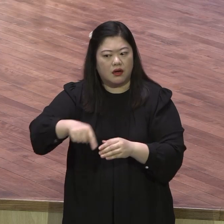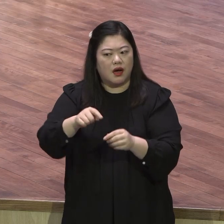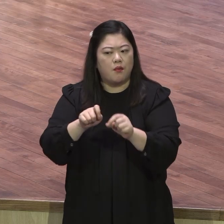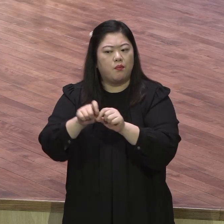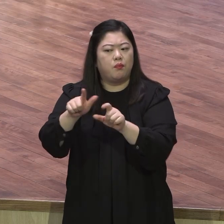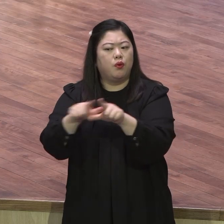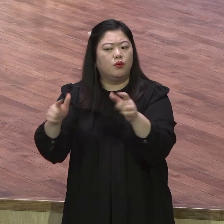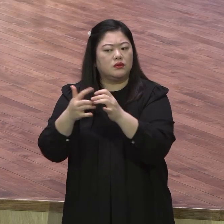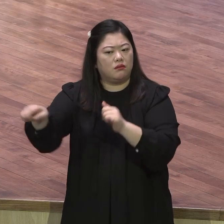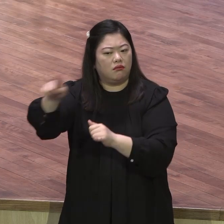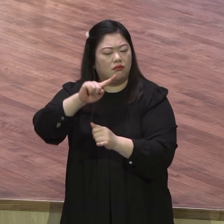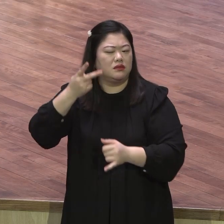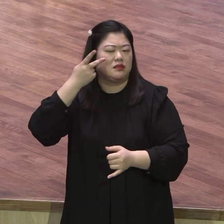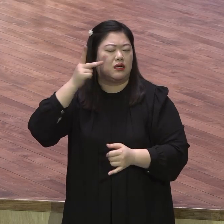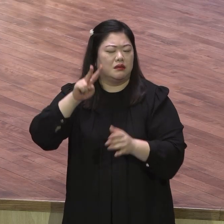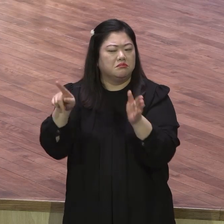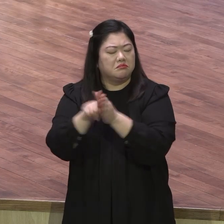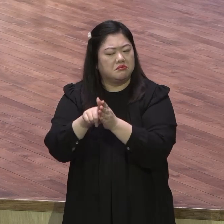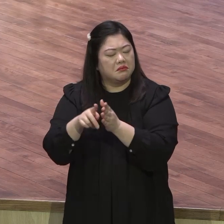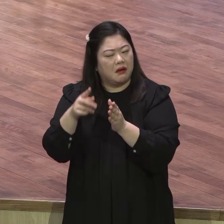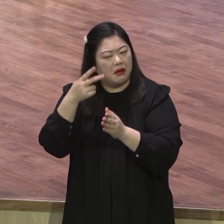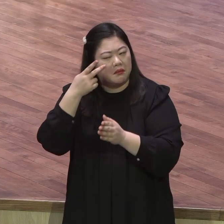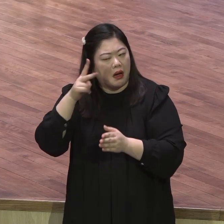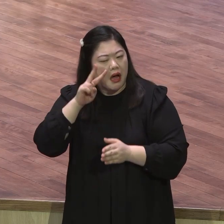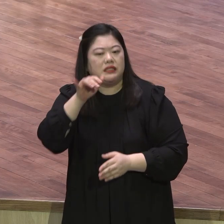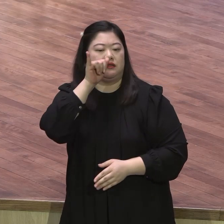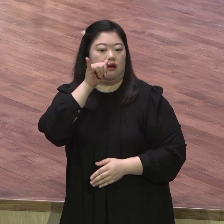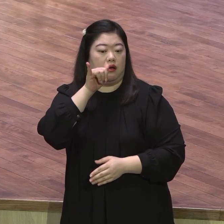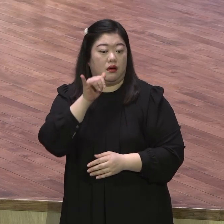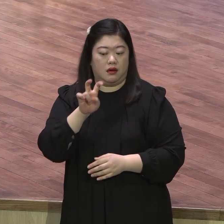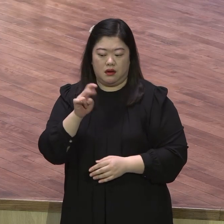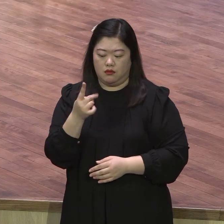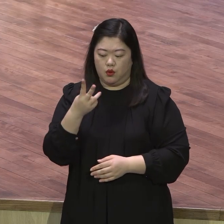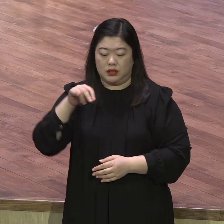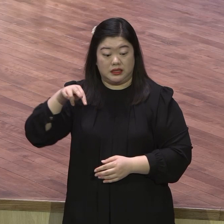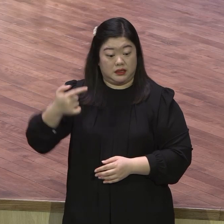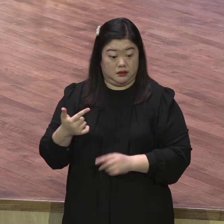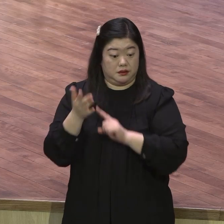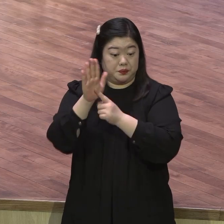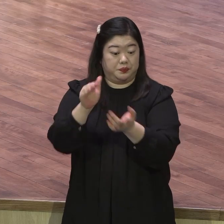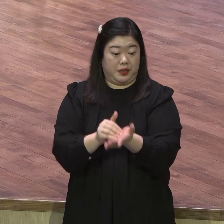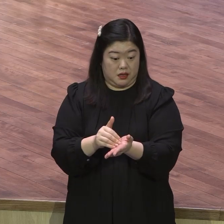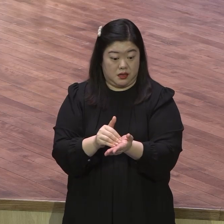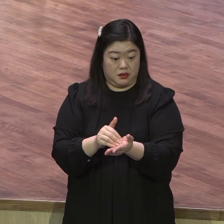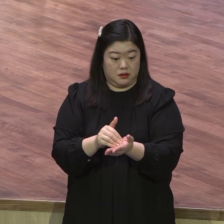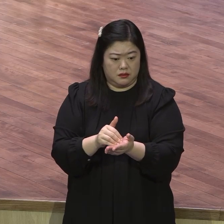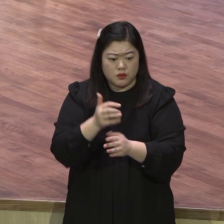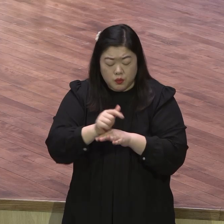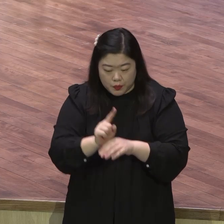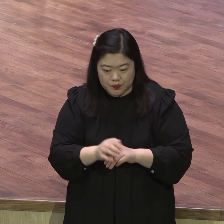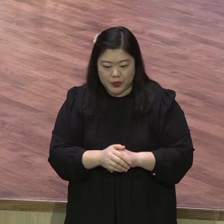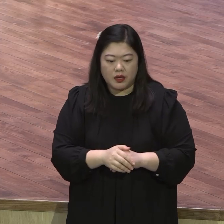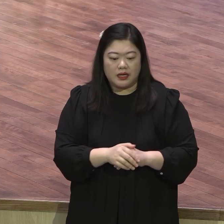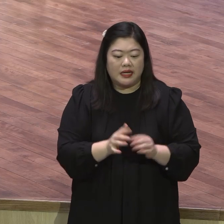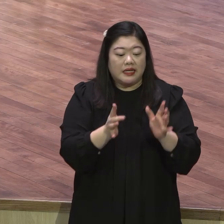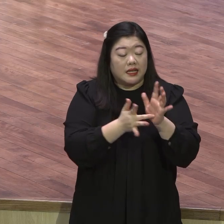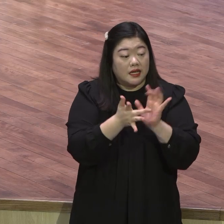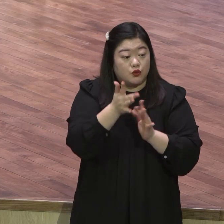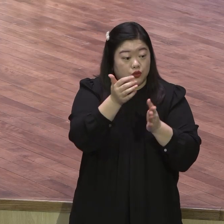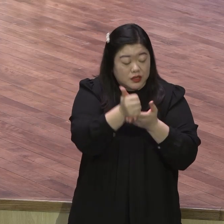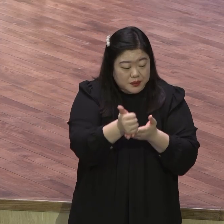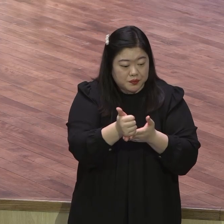그래서 이 모리선 부활을 비롯한 이 짧은